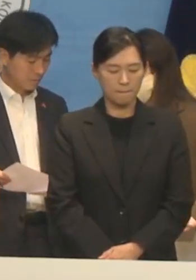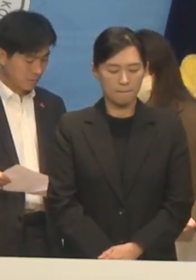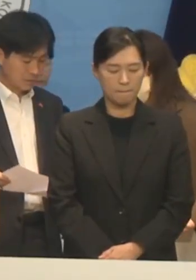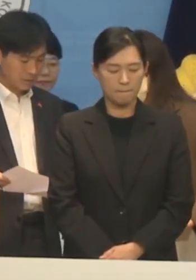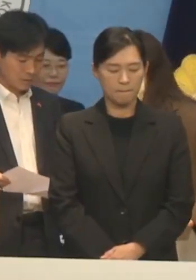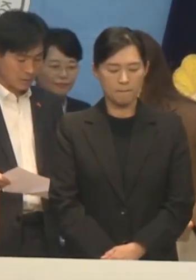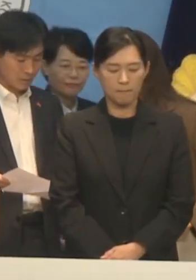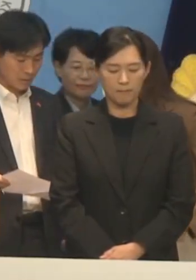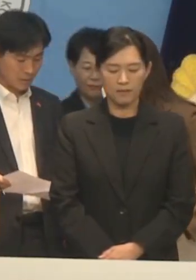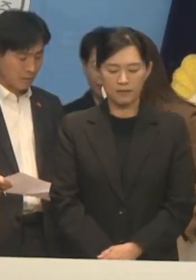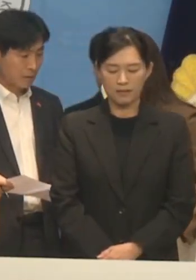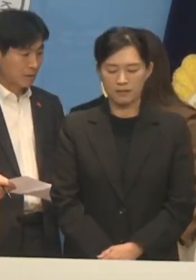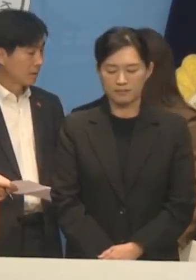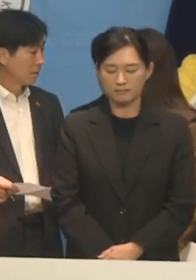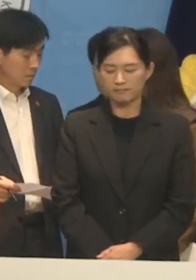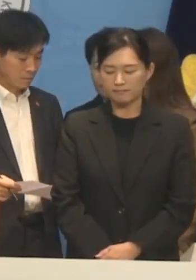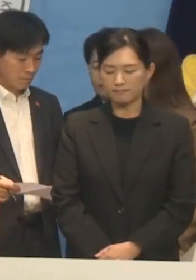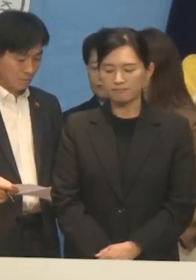여기서 요청한 게